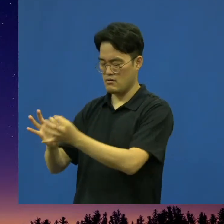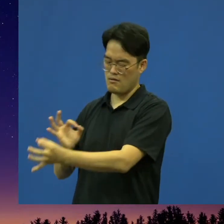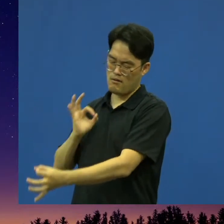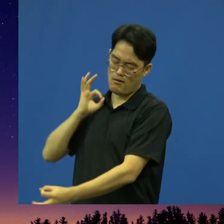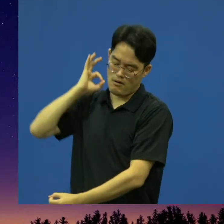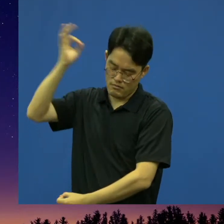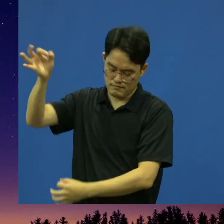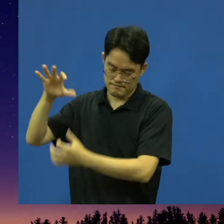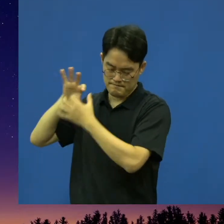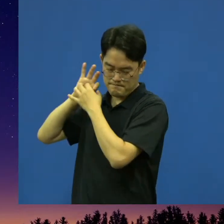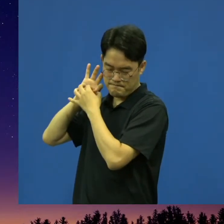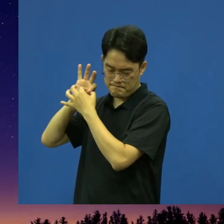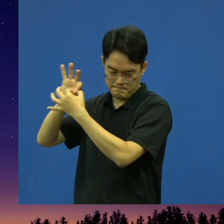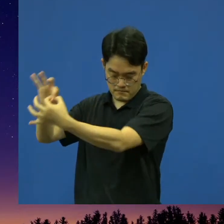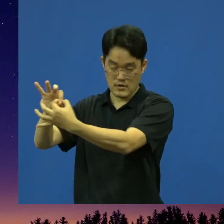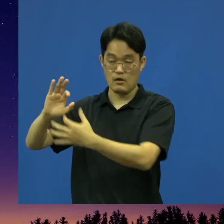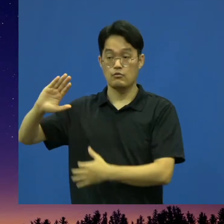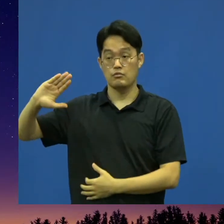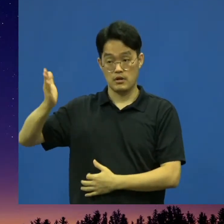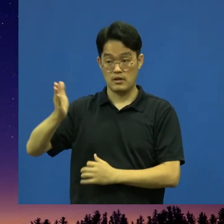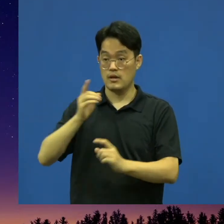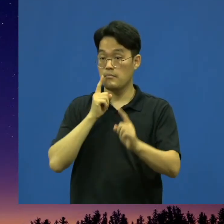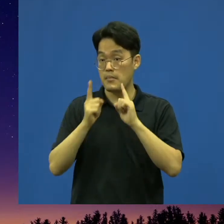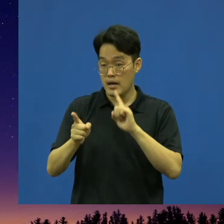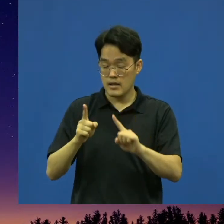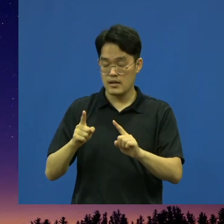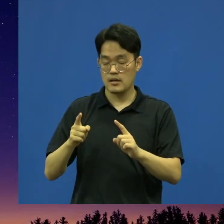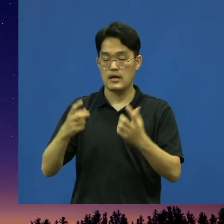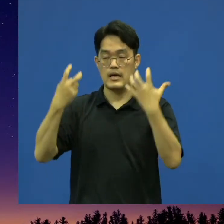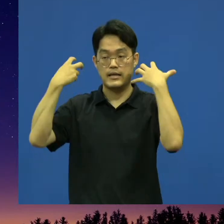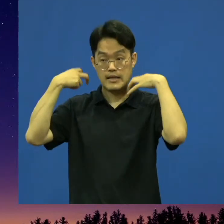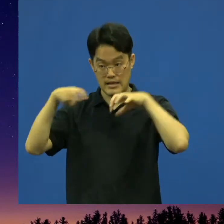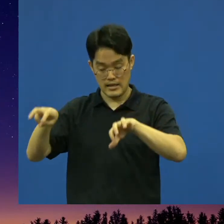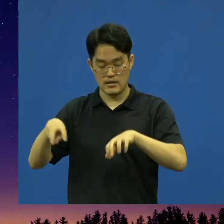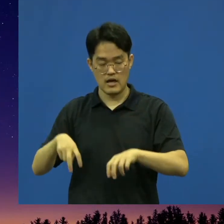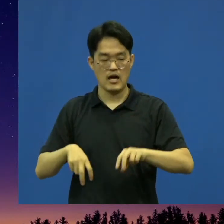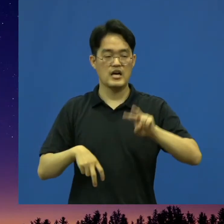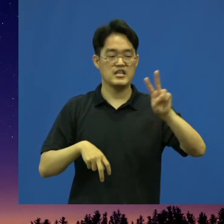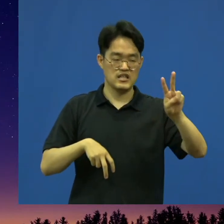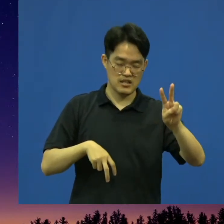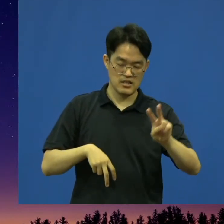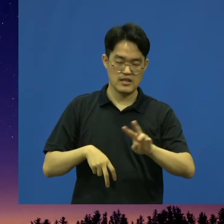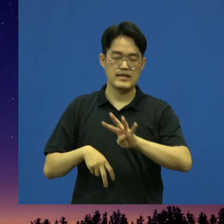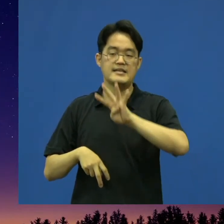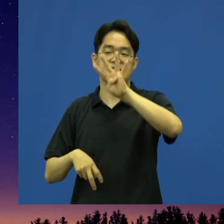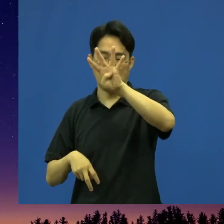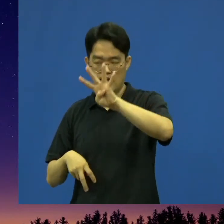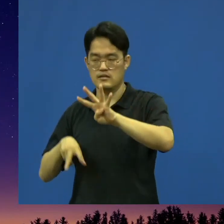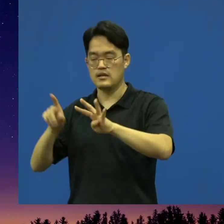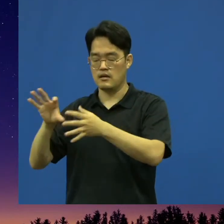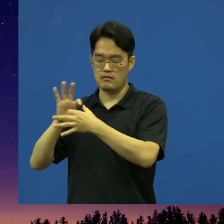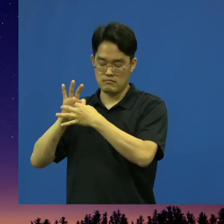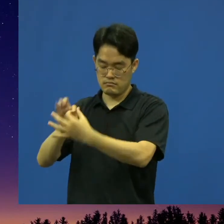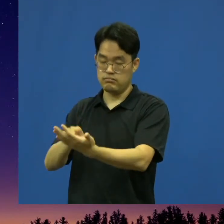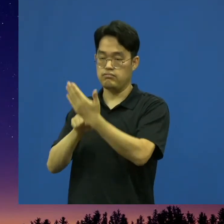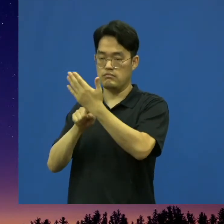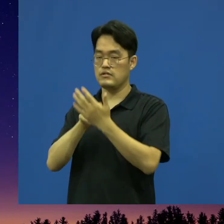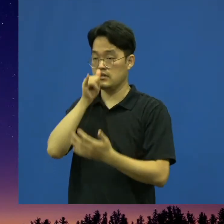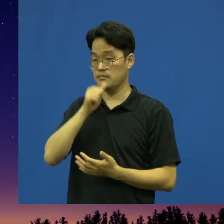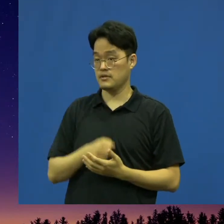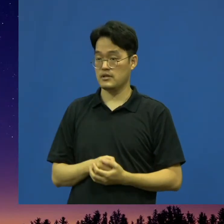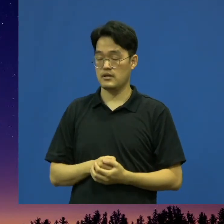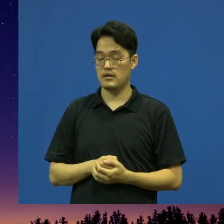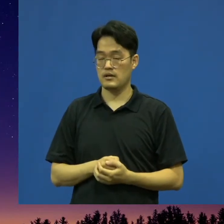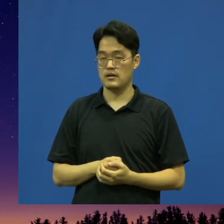지속될 것이라는 이야기를 이 다니엘서는 2장에서 또 4장에서 제가 한 구절만 더 읽어볼게요. 느부갓네살